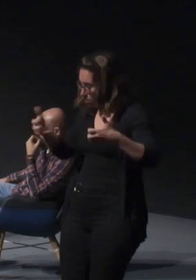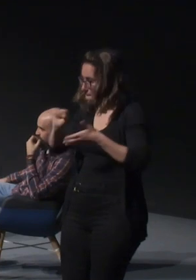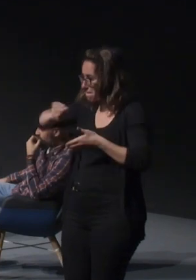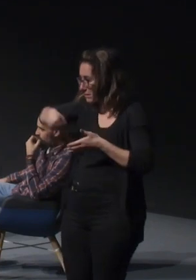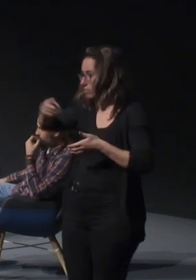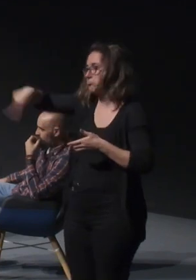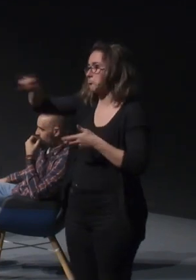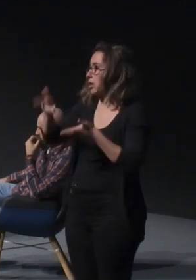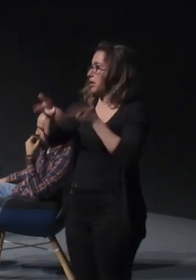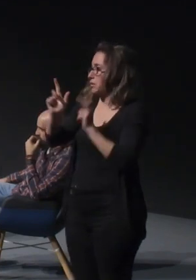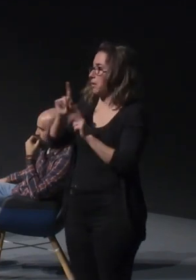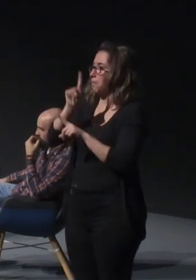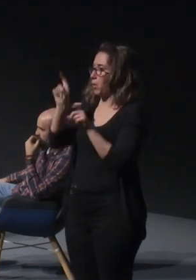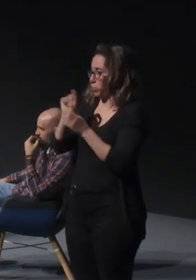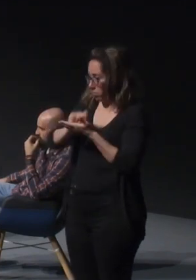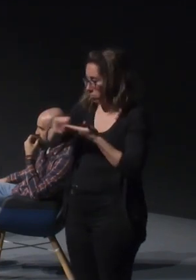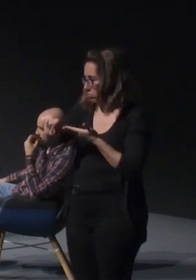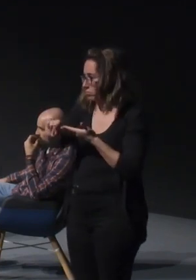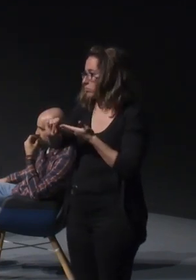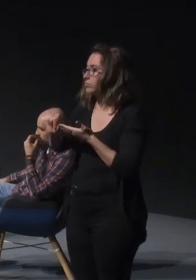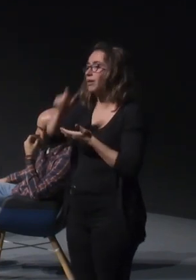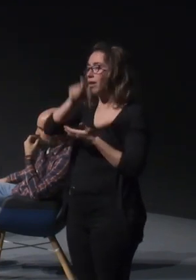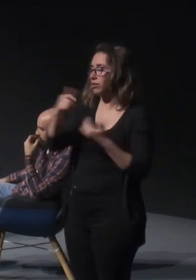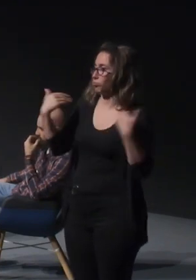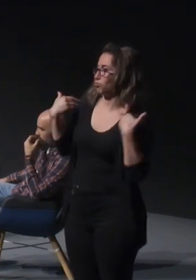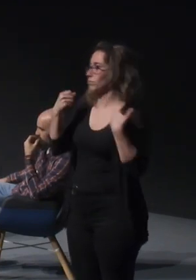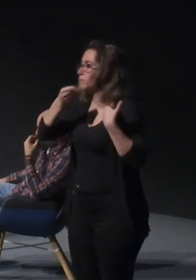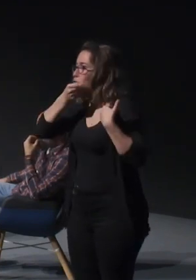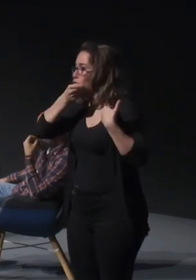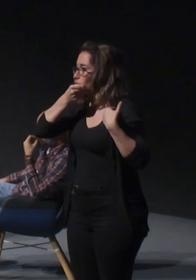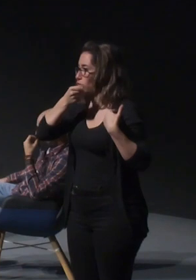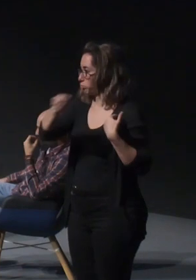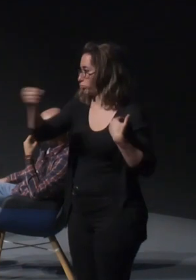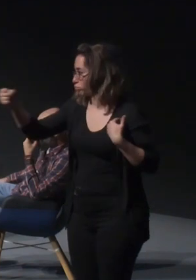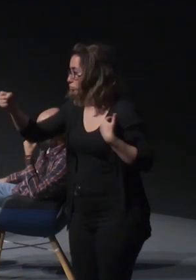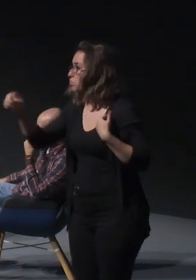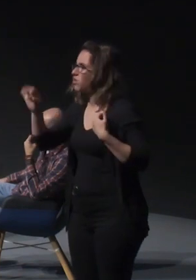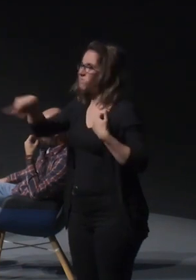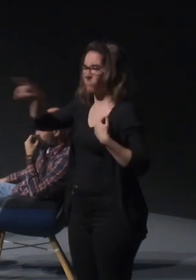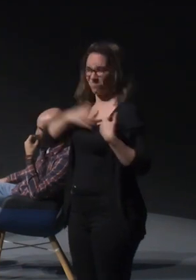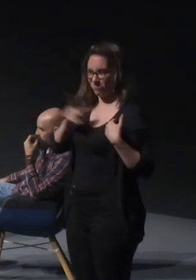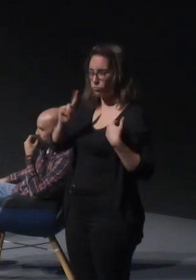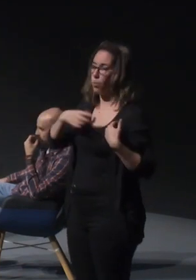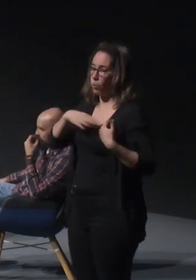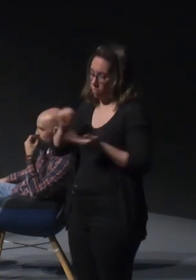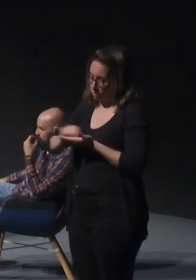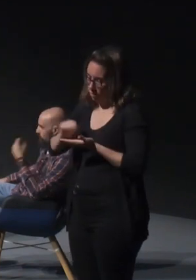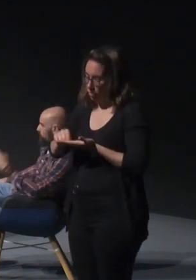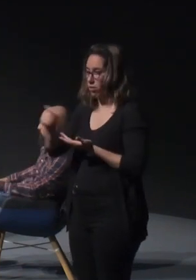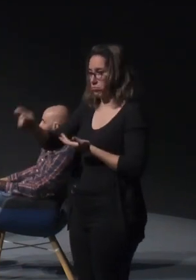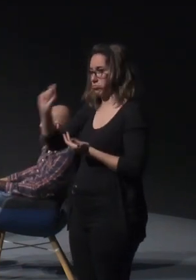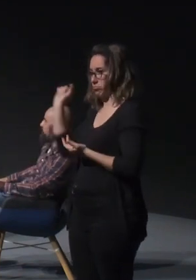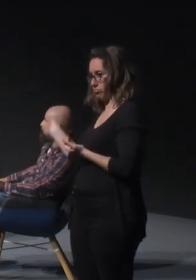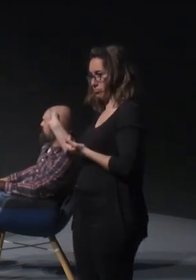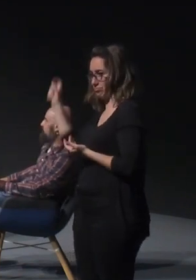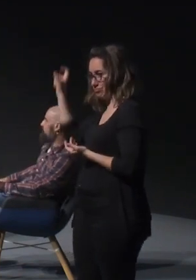haber gente en la sala con micrófonos, pero también el que quiera puede poner su pregunta por escrito, las vamos a recoger y se las vamos a trasladar a Íñigo. Lo digo para que cuando lo escuchéis,